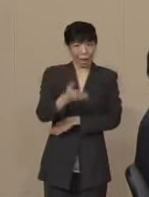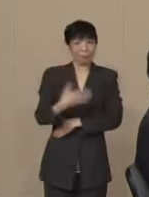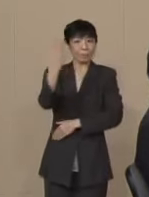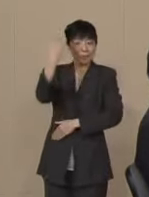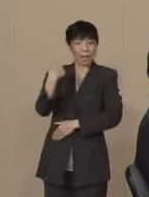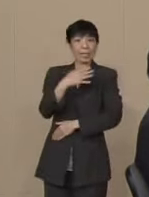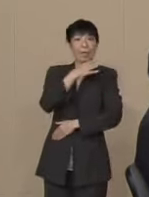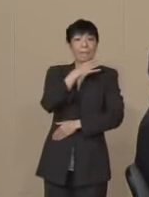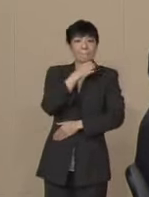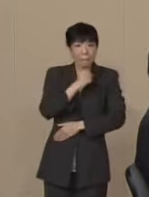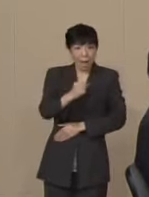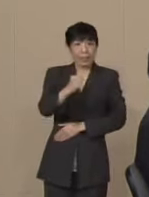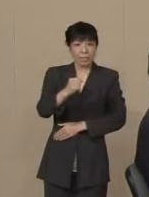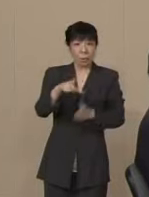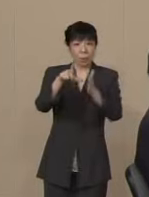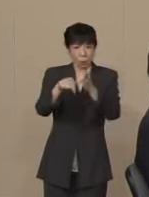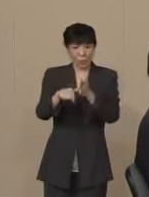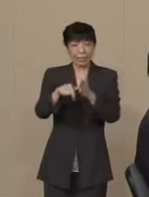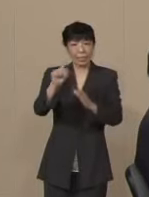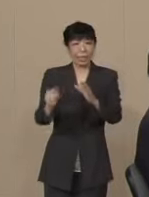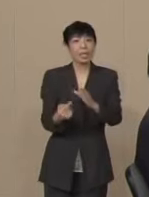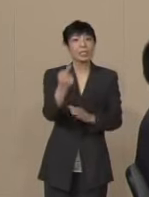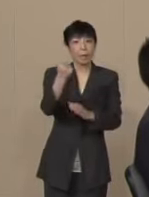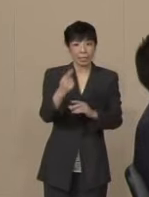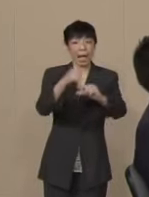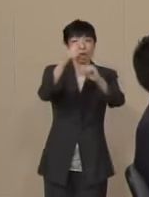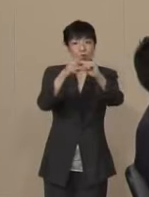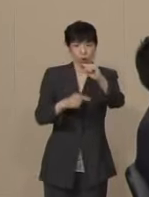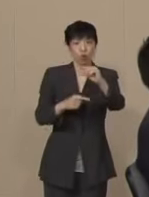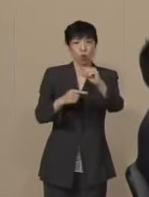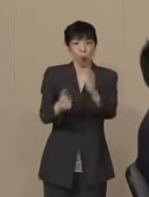世界はあるの。